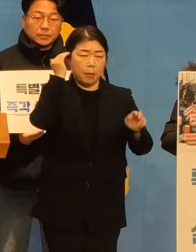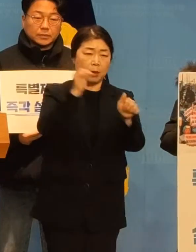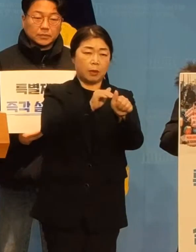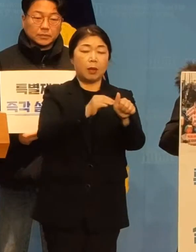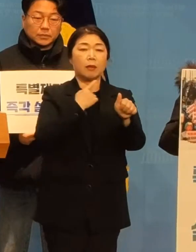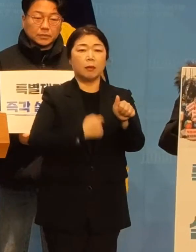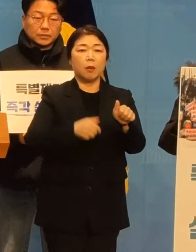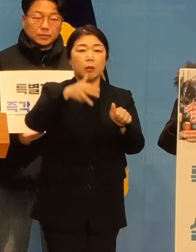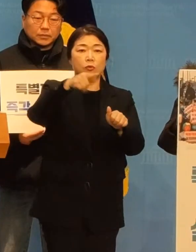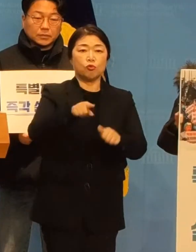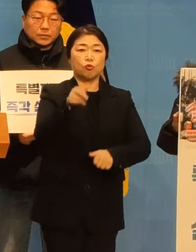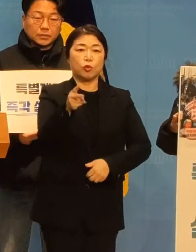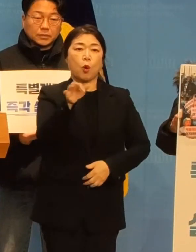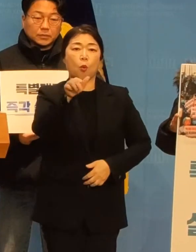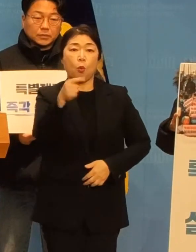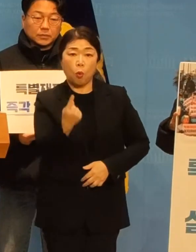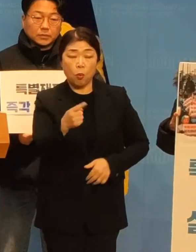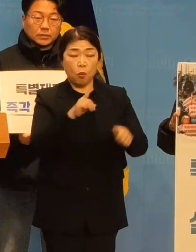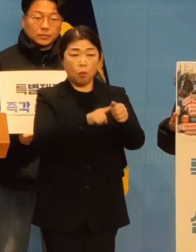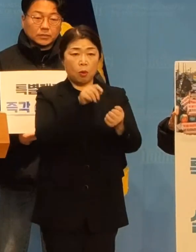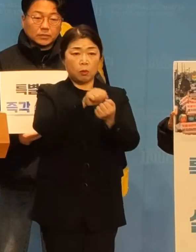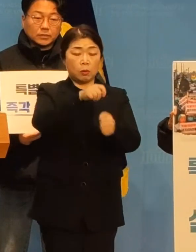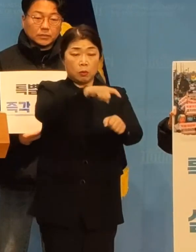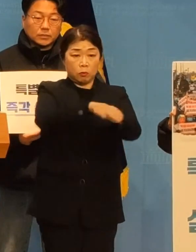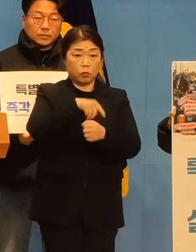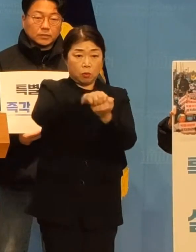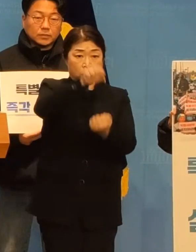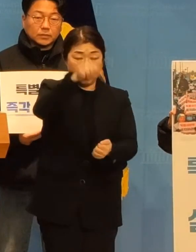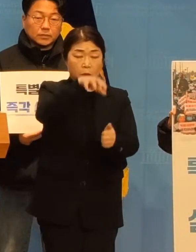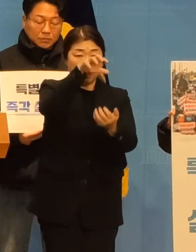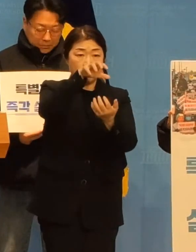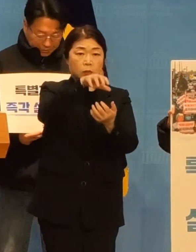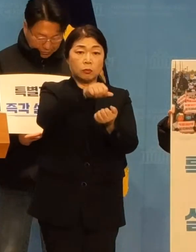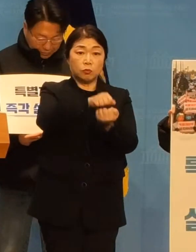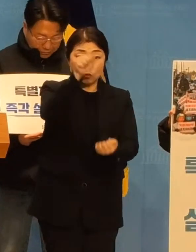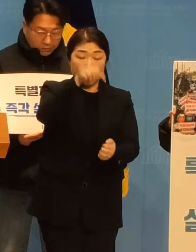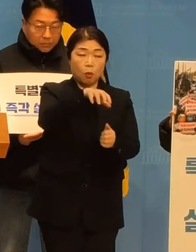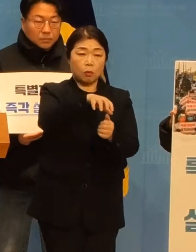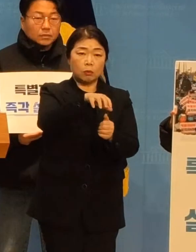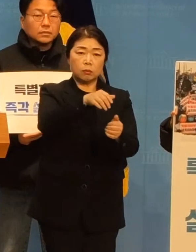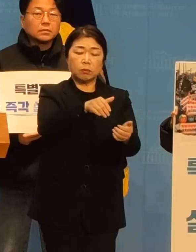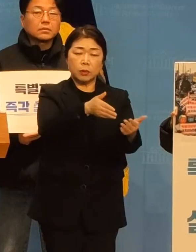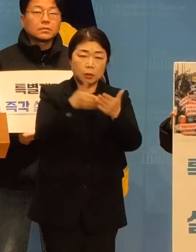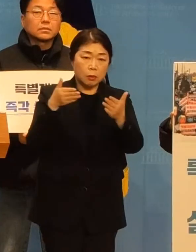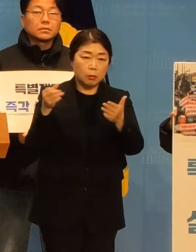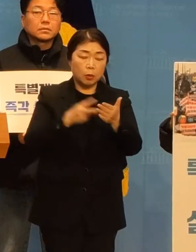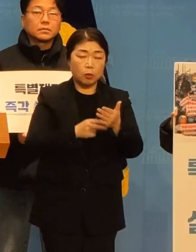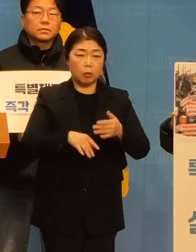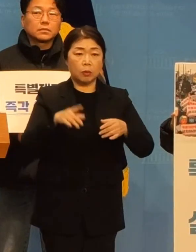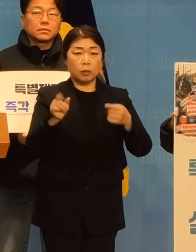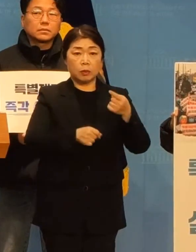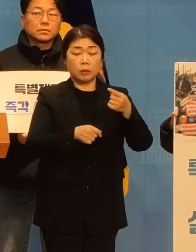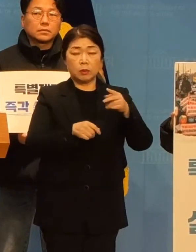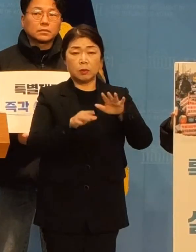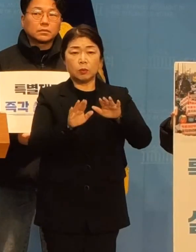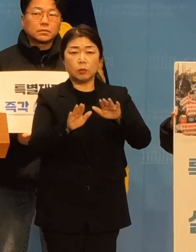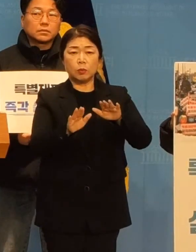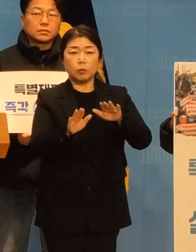국힘당 원내대표의 구속영장 기각, 그리고 1월 18일로 예정된 내란 수교 윤석열의